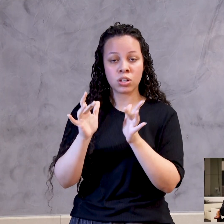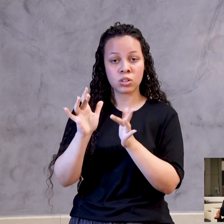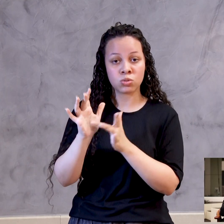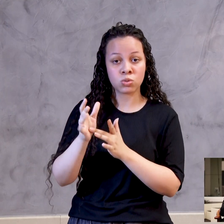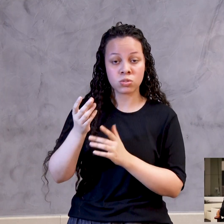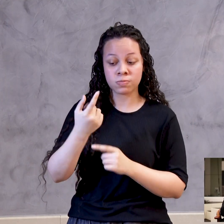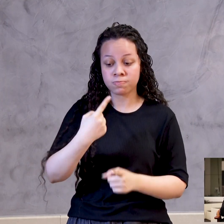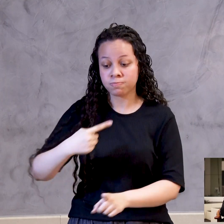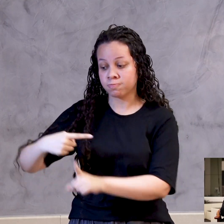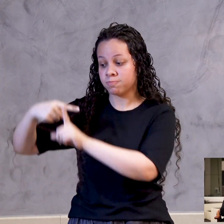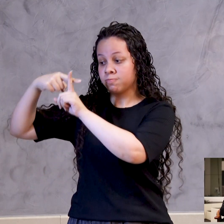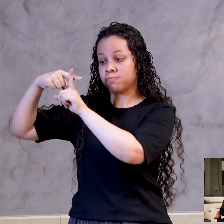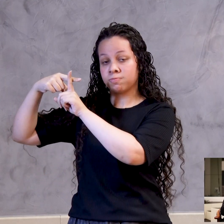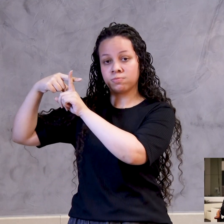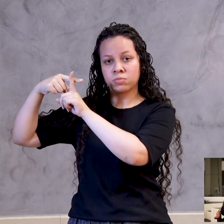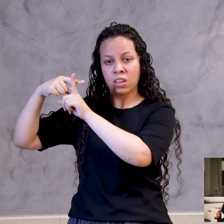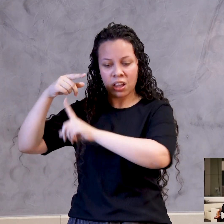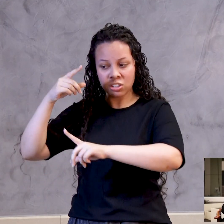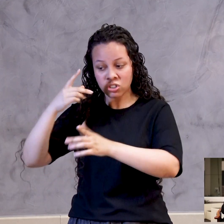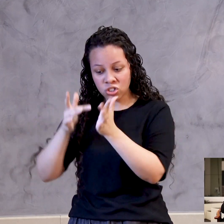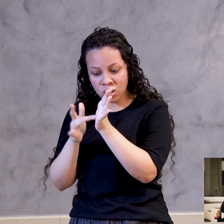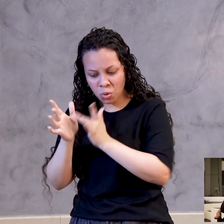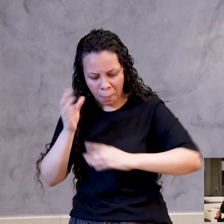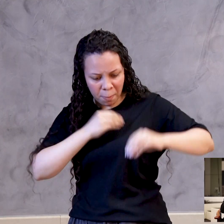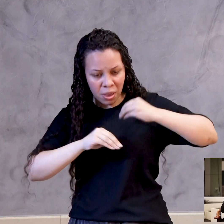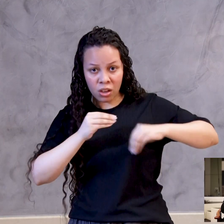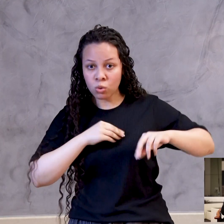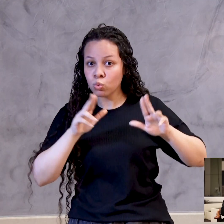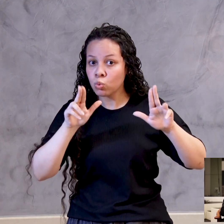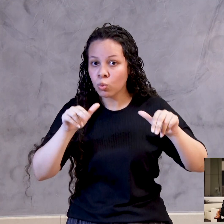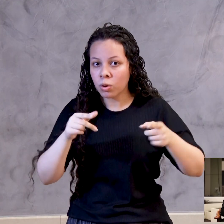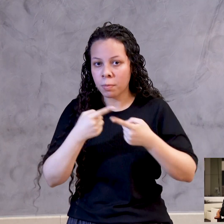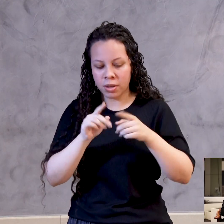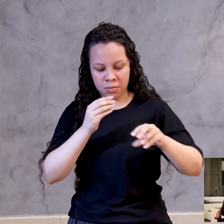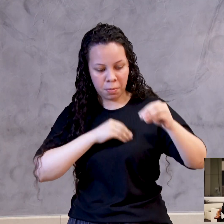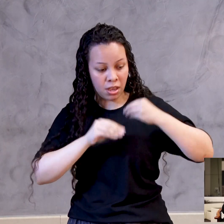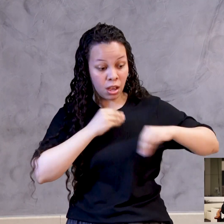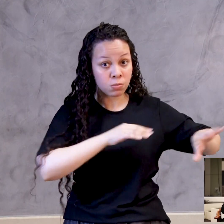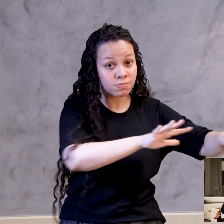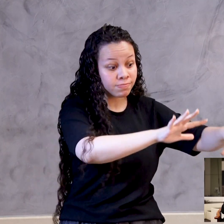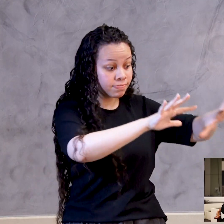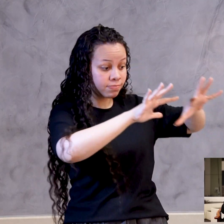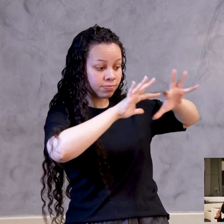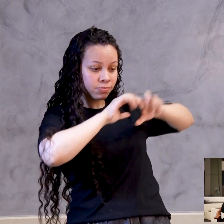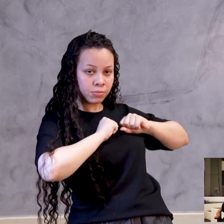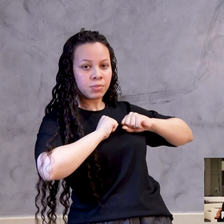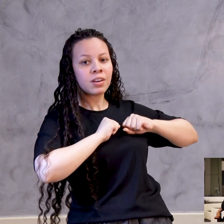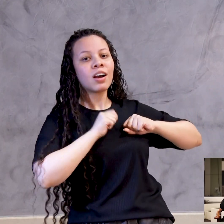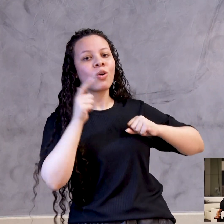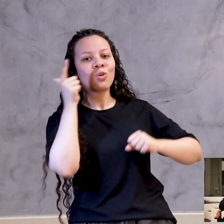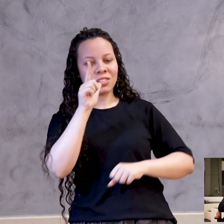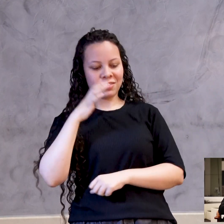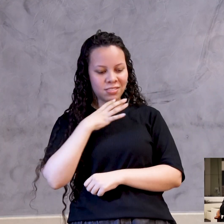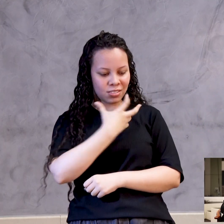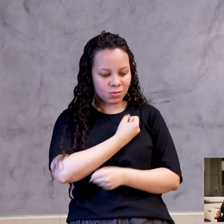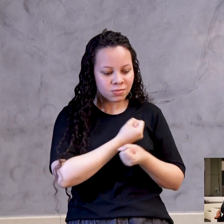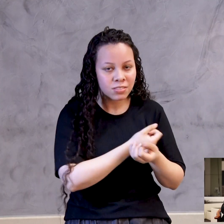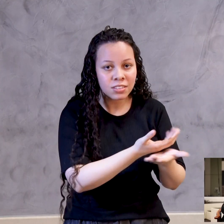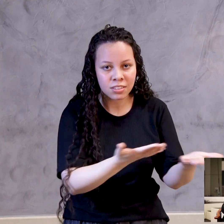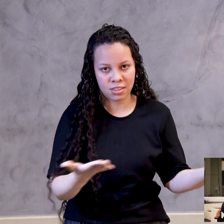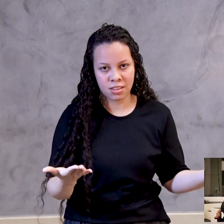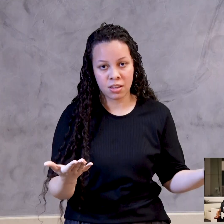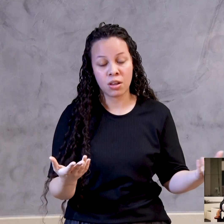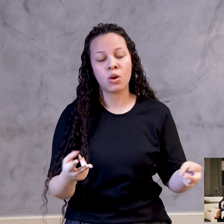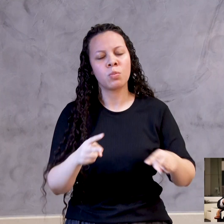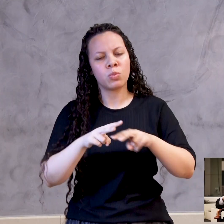Calvário. Ele nunca pecou, mas ele se fez pecado para a redenção. Adão caiu junto com a